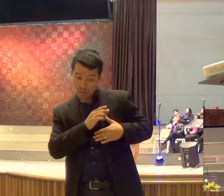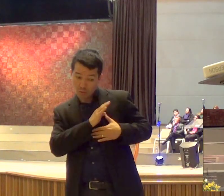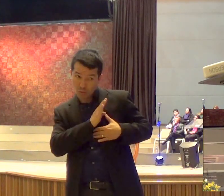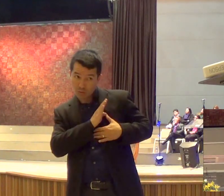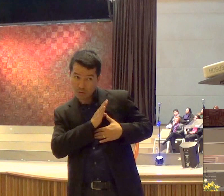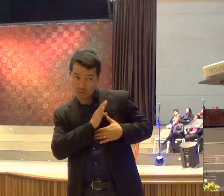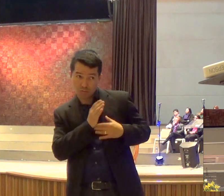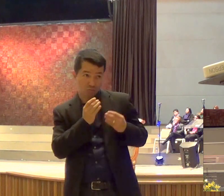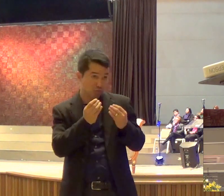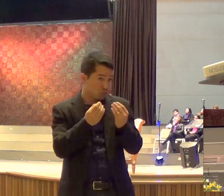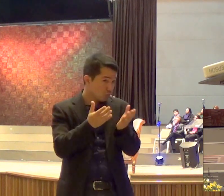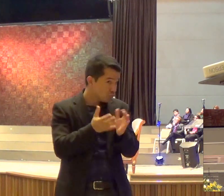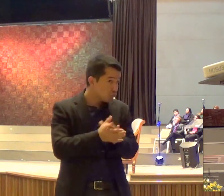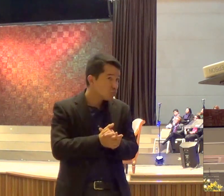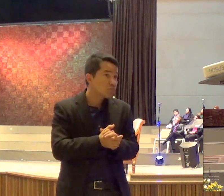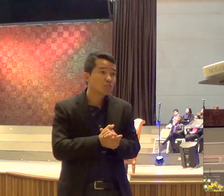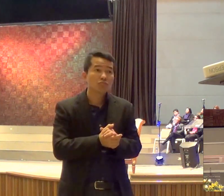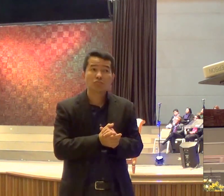coração